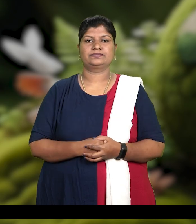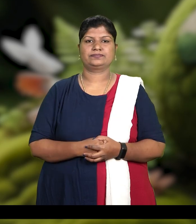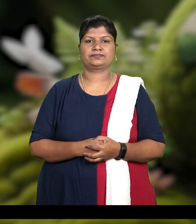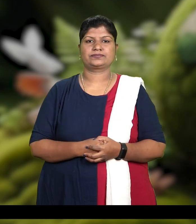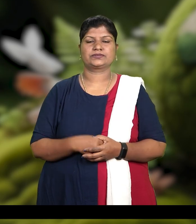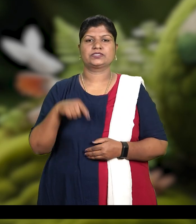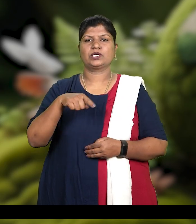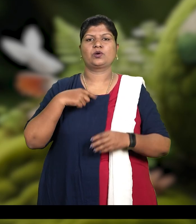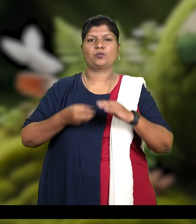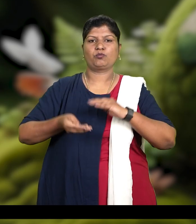बहुतेक अन्न साखळींसाठी